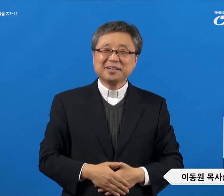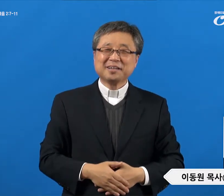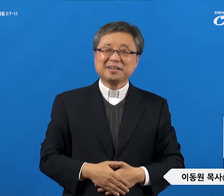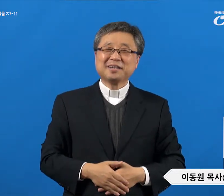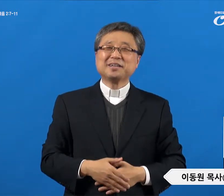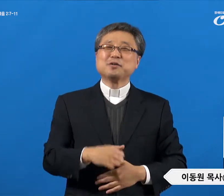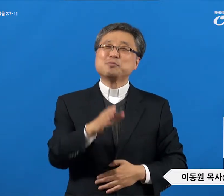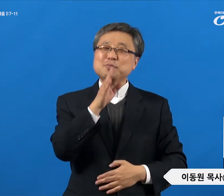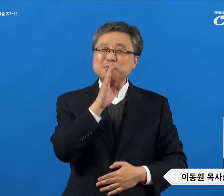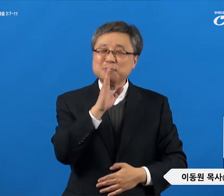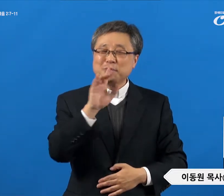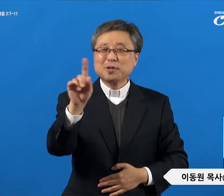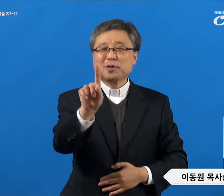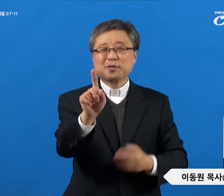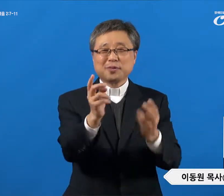예. 어떻게 해요? 그죠?